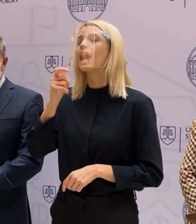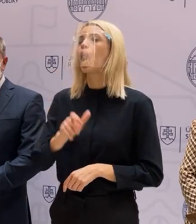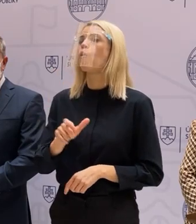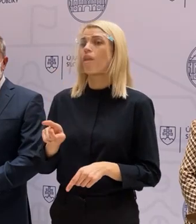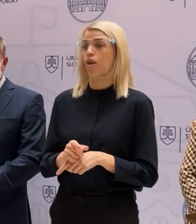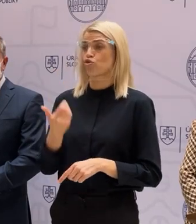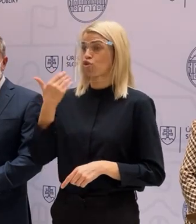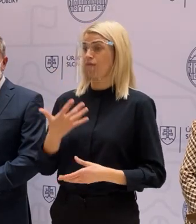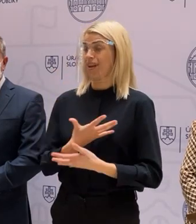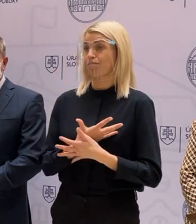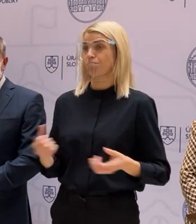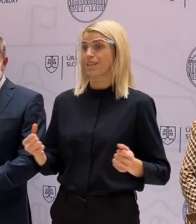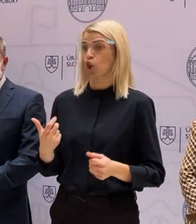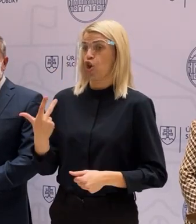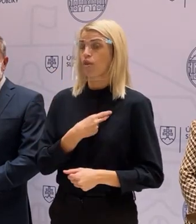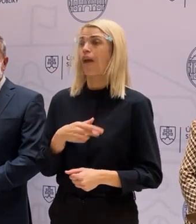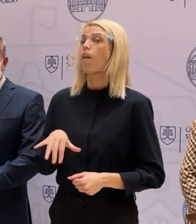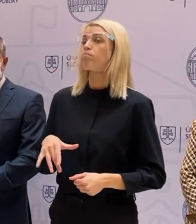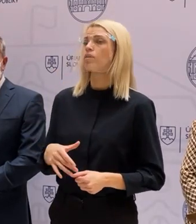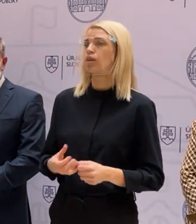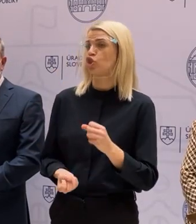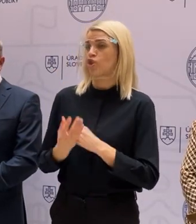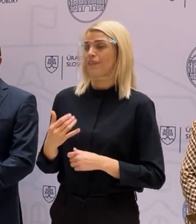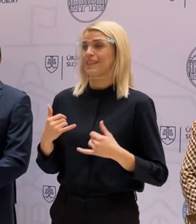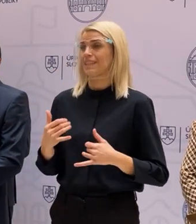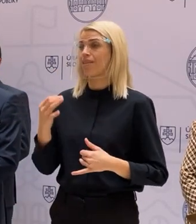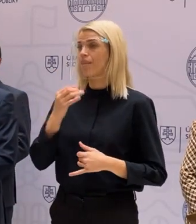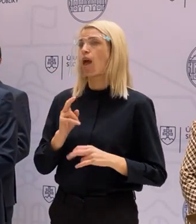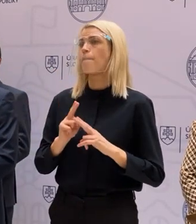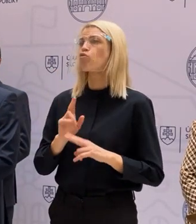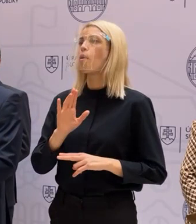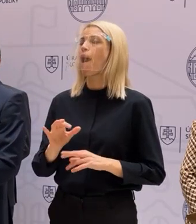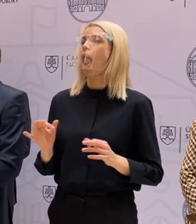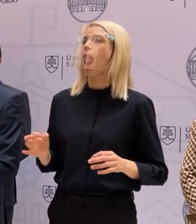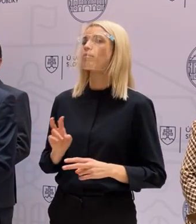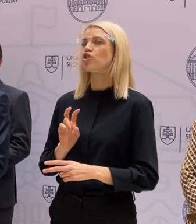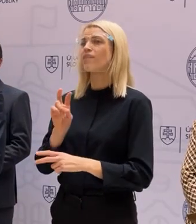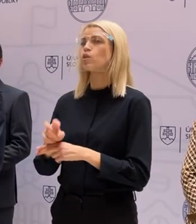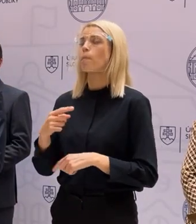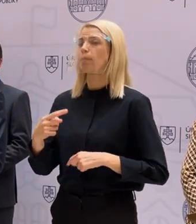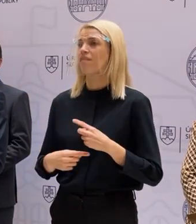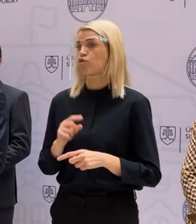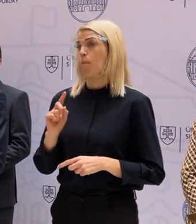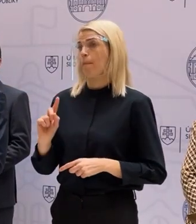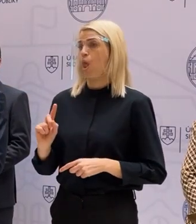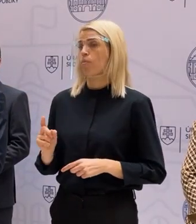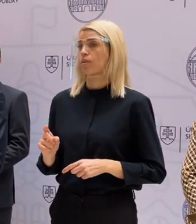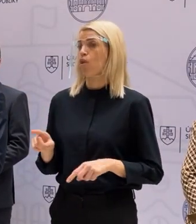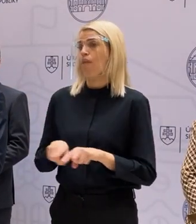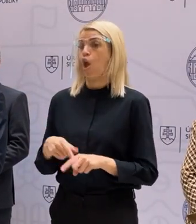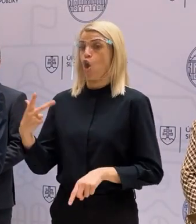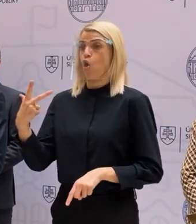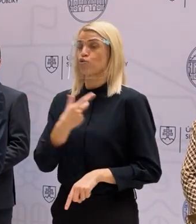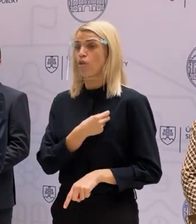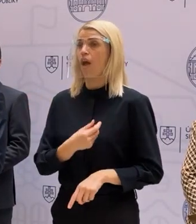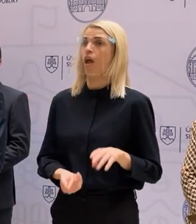bez očkovania s čerstvým testom nemôže mať možno lepší vstup do tých prevádzok, než očkovaný, ktorý bol očkovaný